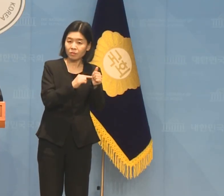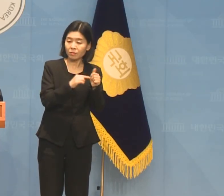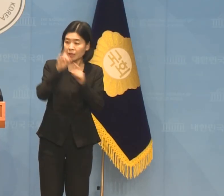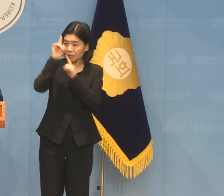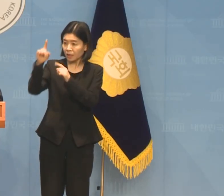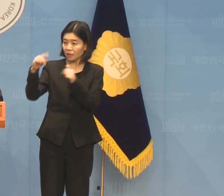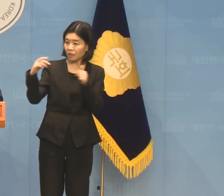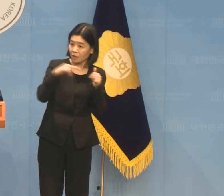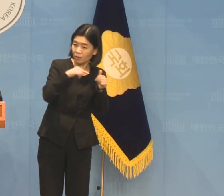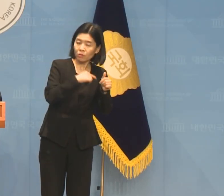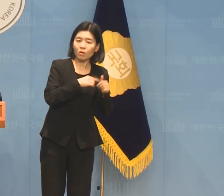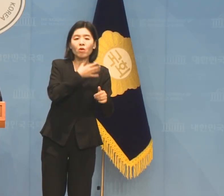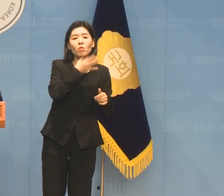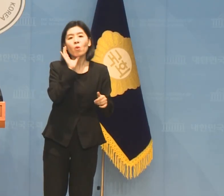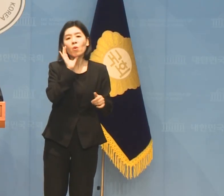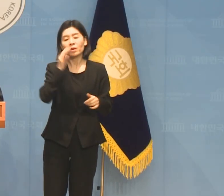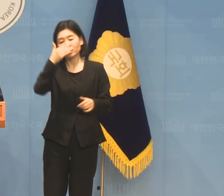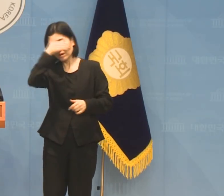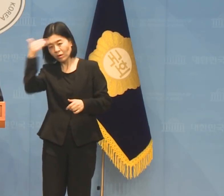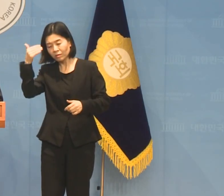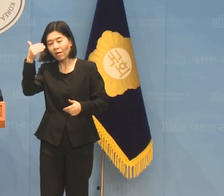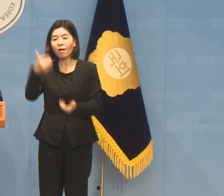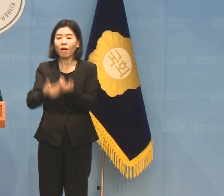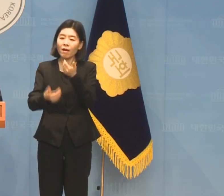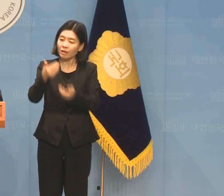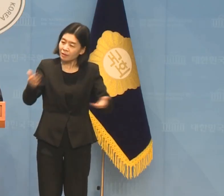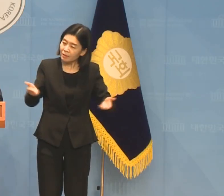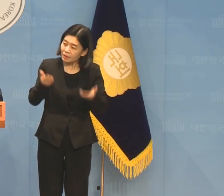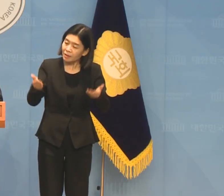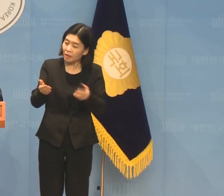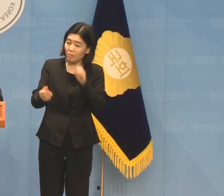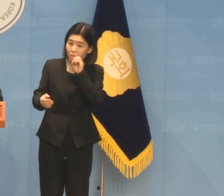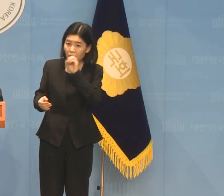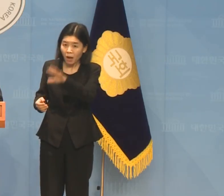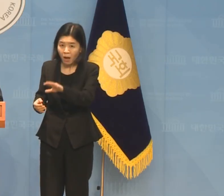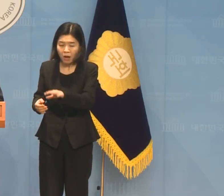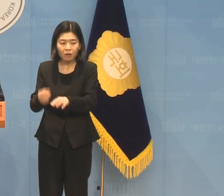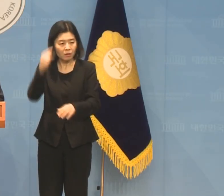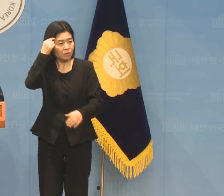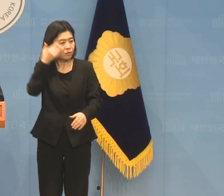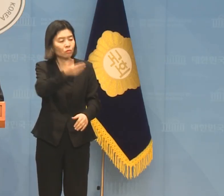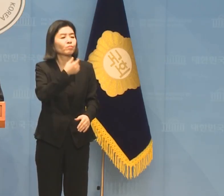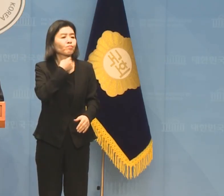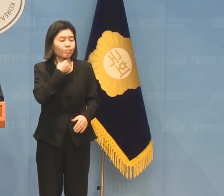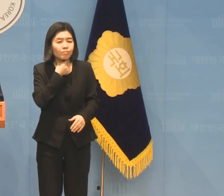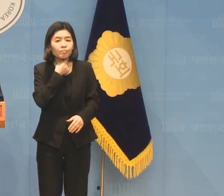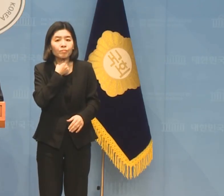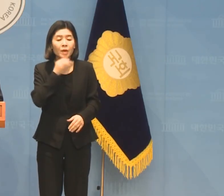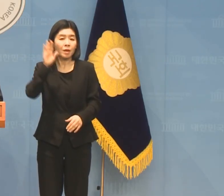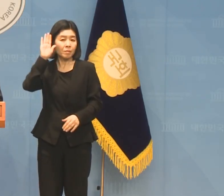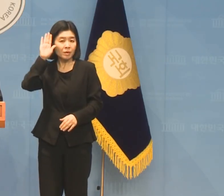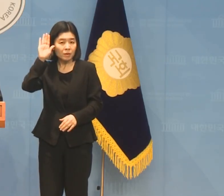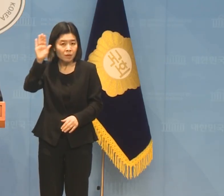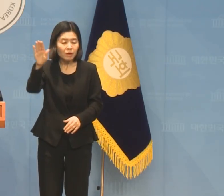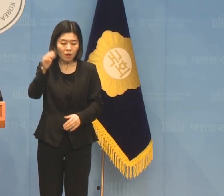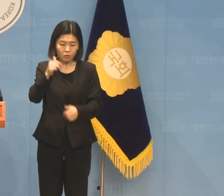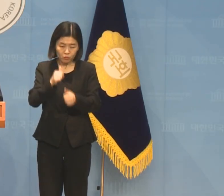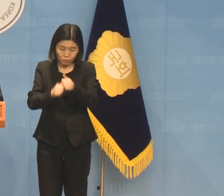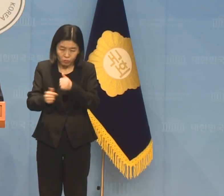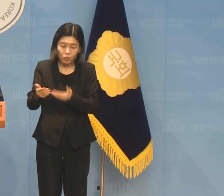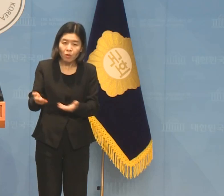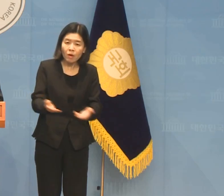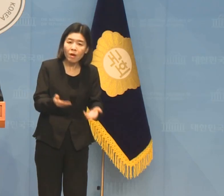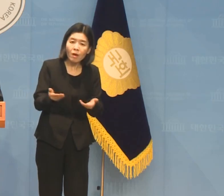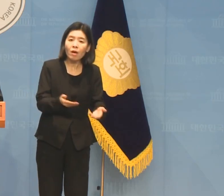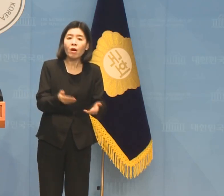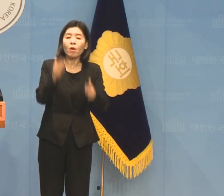노인과 청년을 갈라치기 하는 것이라고 주장했지만 되묻고 싶습니다. 도대체 미래 세대에게 공기업의 누적